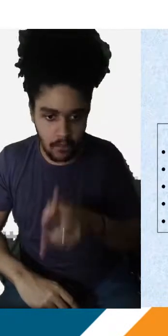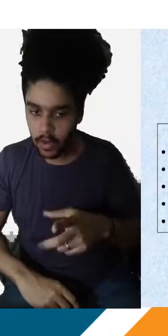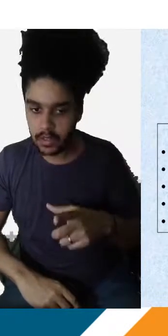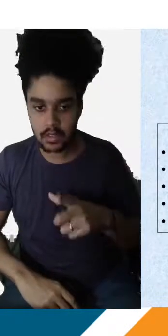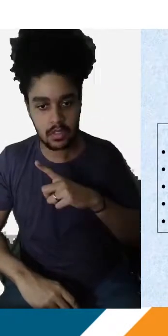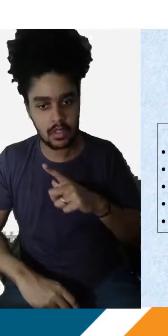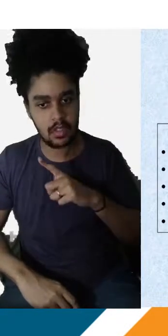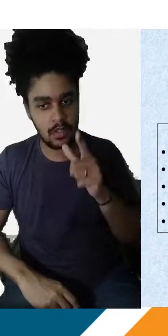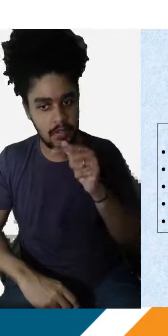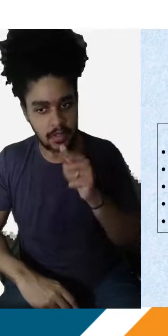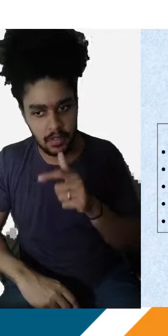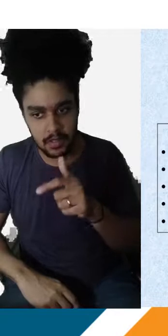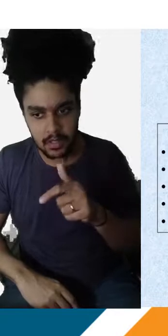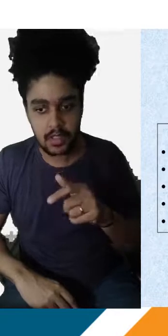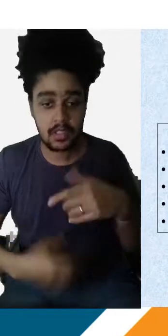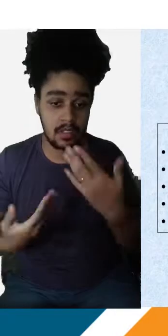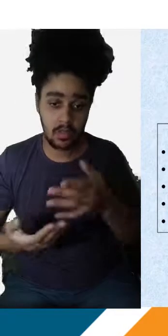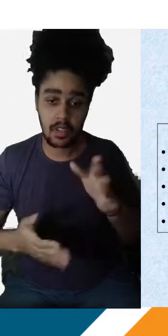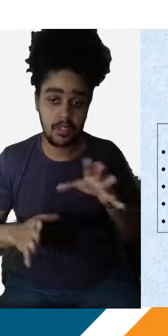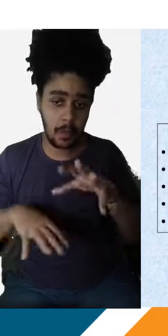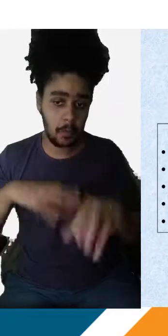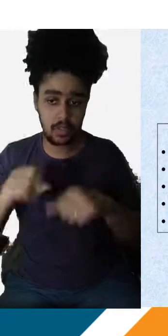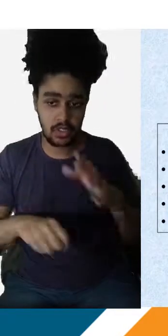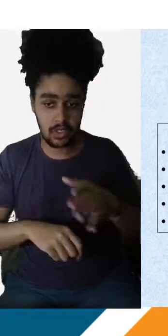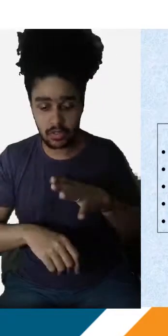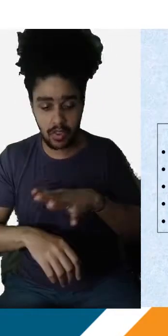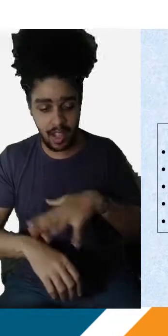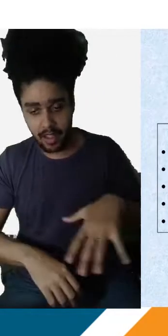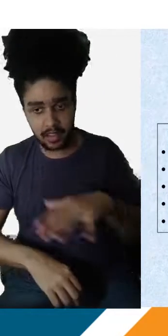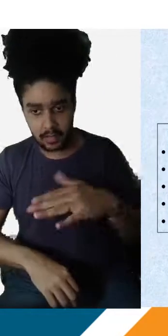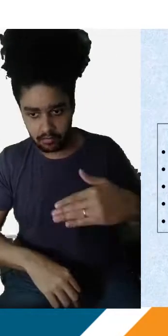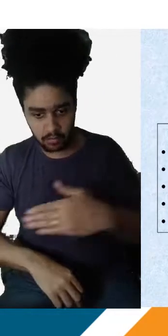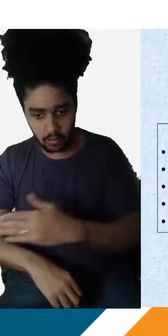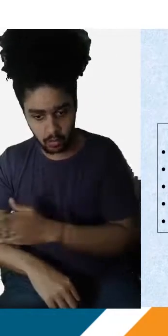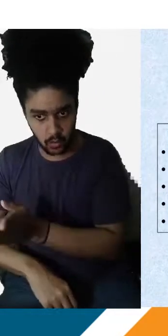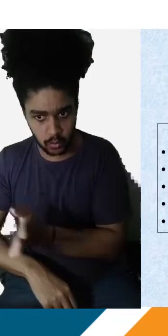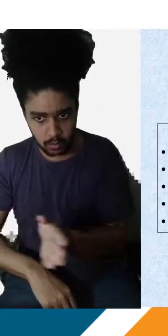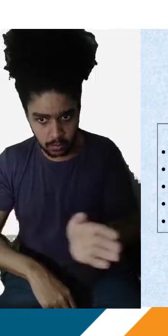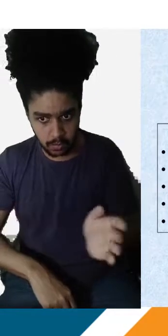possui. Então ele vai buscando áreas,